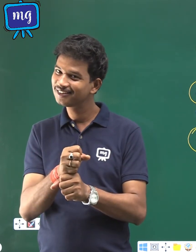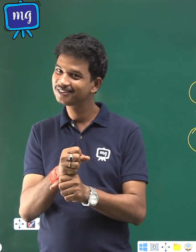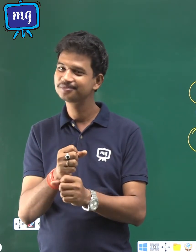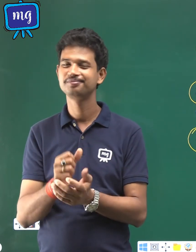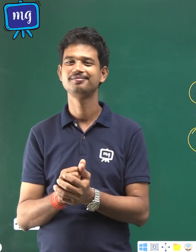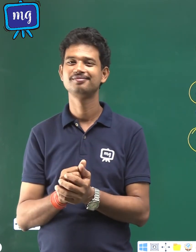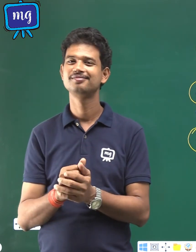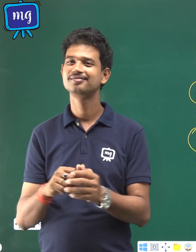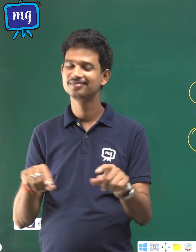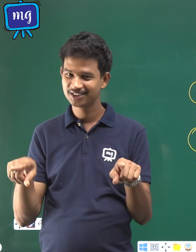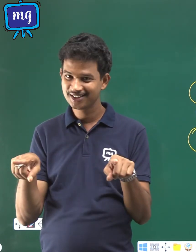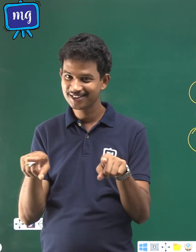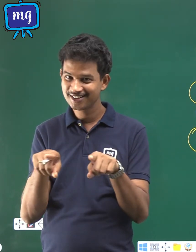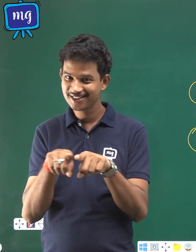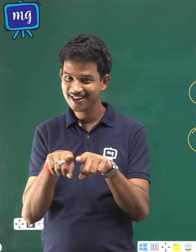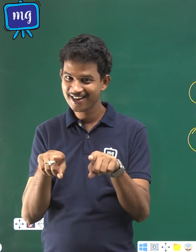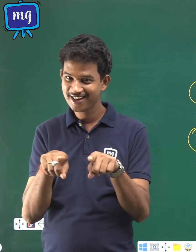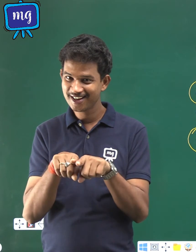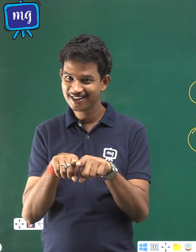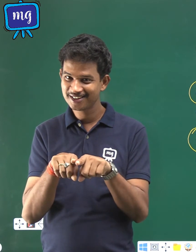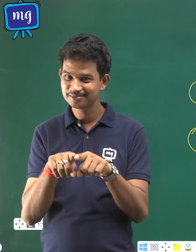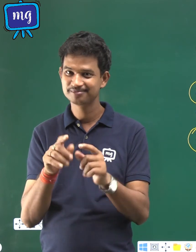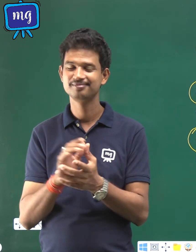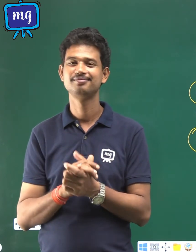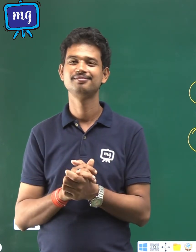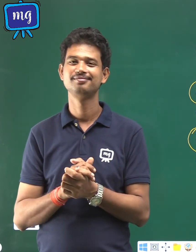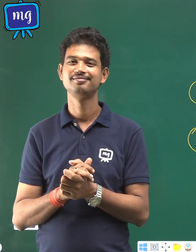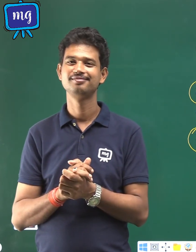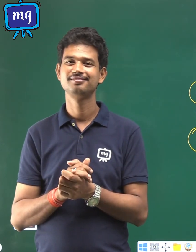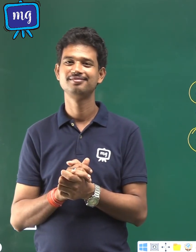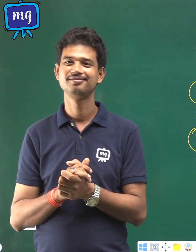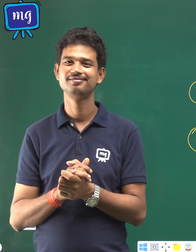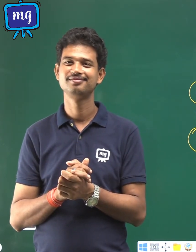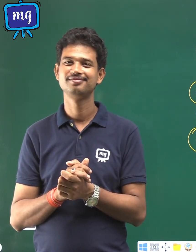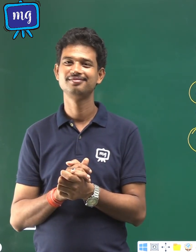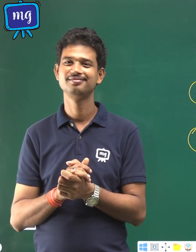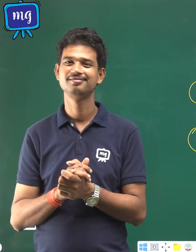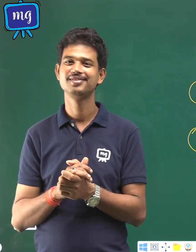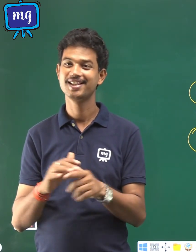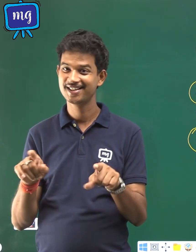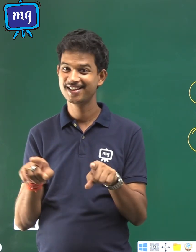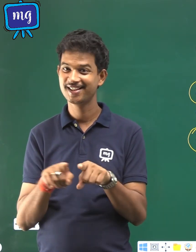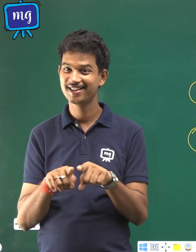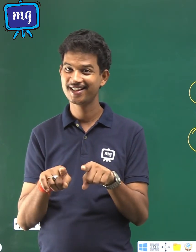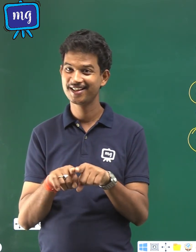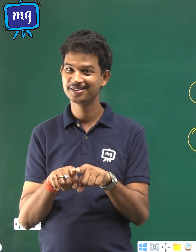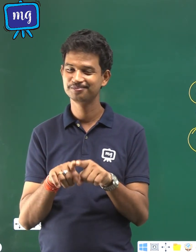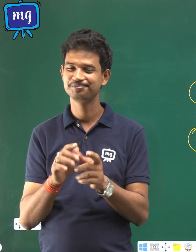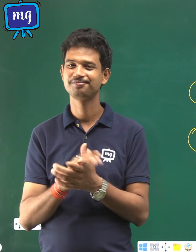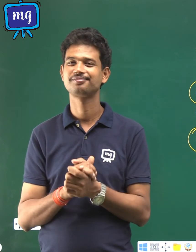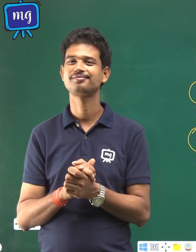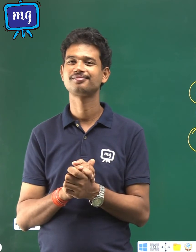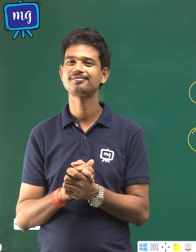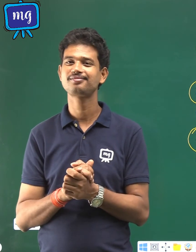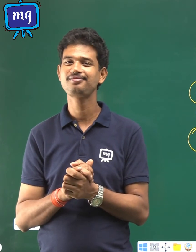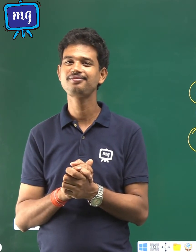स्मॉल z को हमने सर्कल बनाया, स्मॉल z को हमने